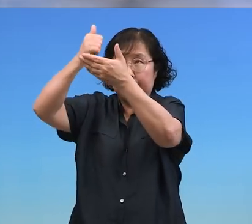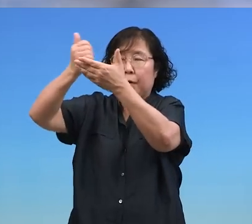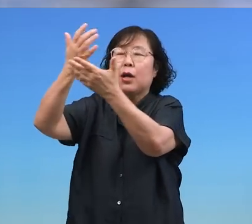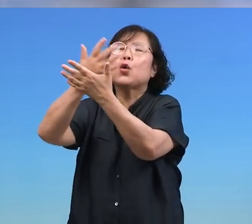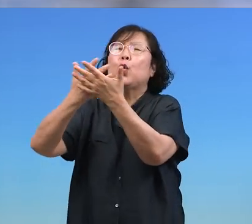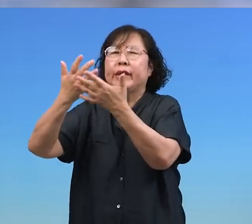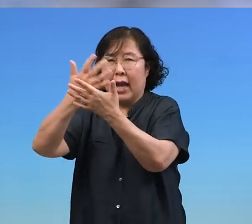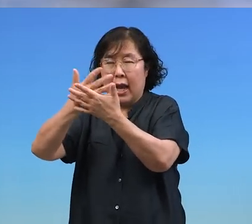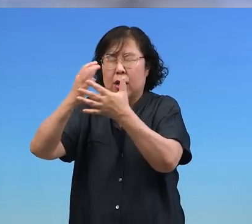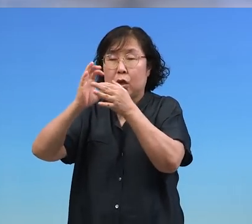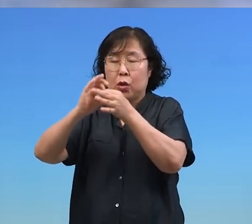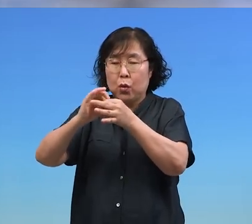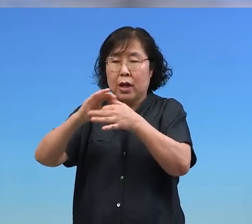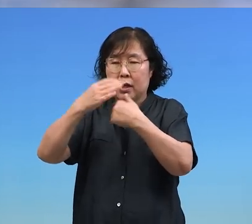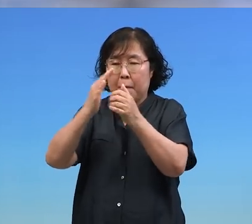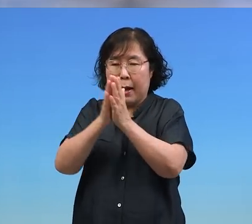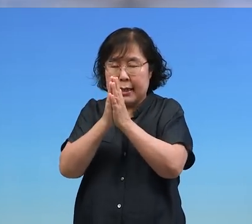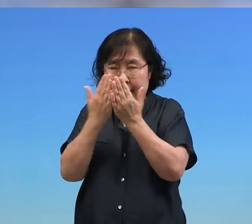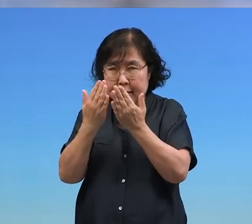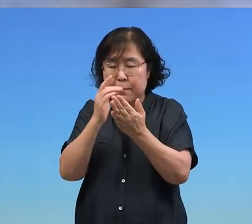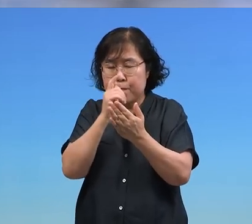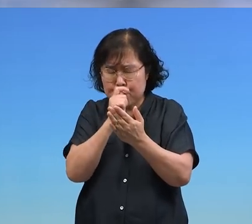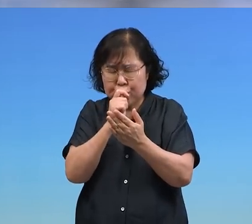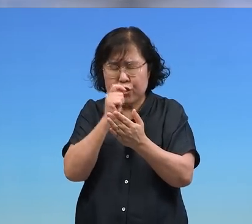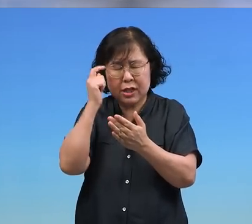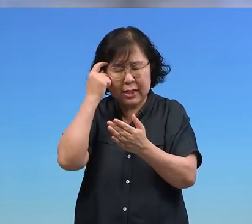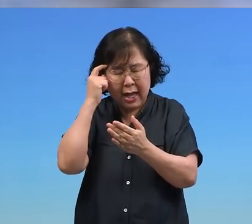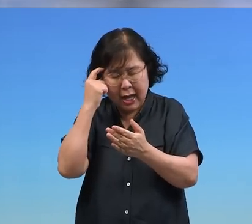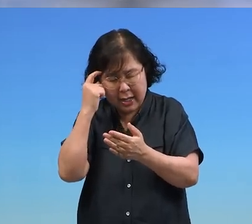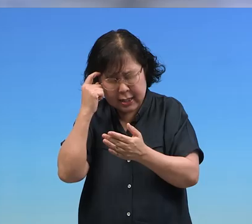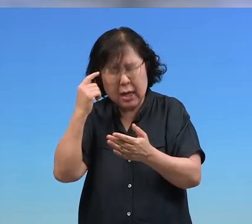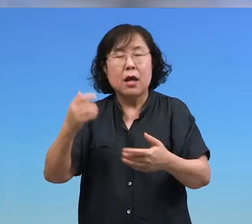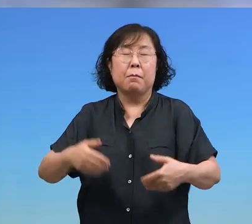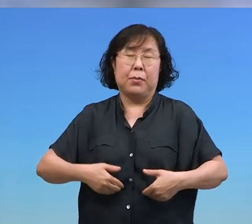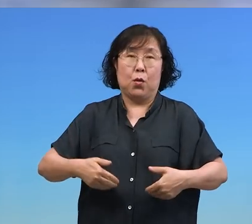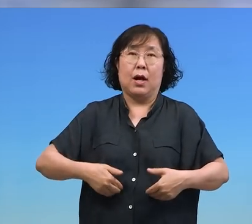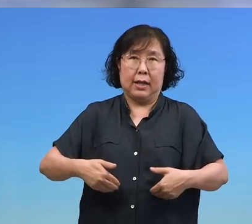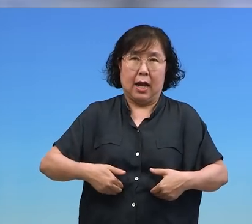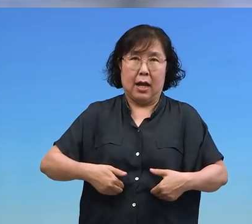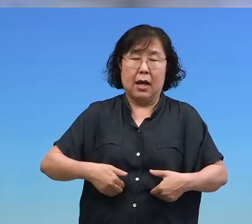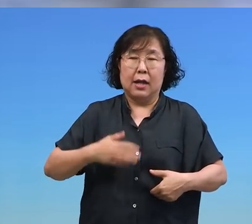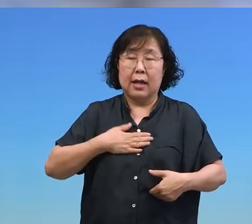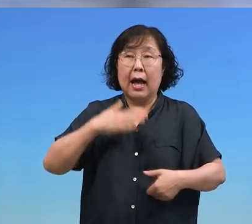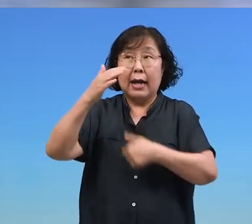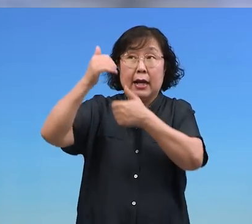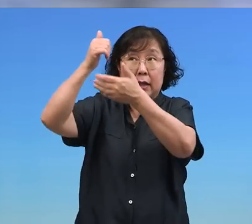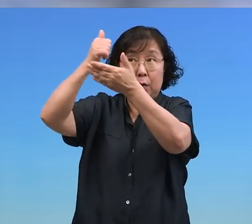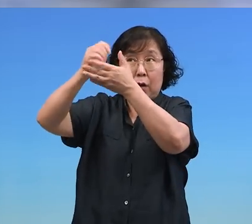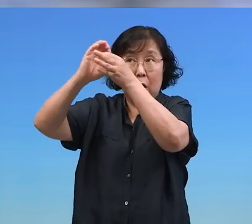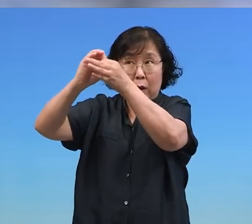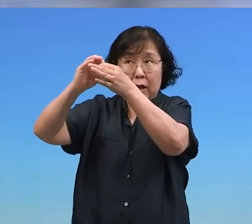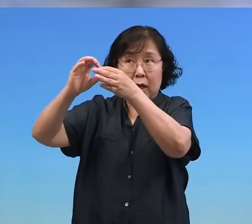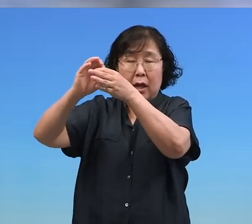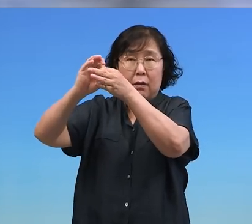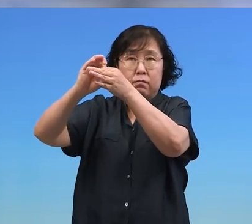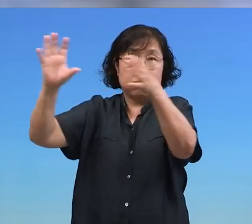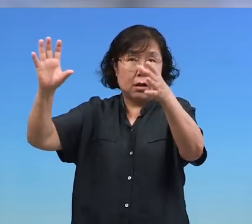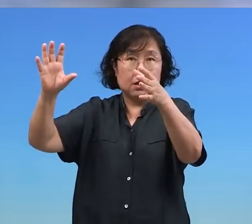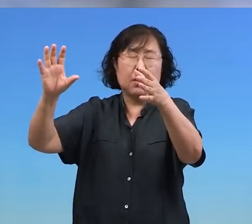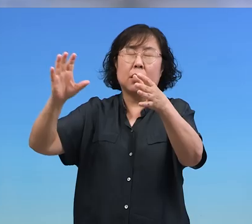나는 큰일 난다 망한다 이걸 인식하는 게 이게 어머니가 저에게 원했던 게 경건